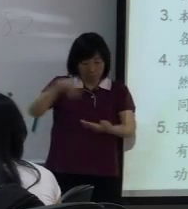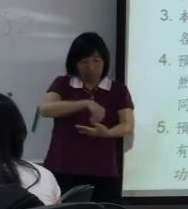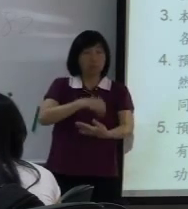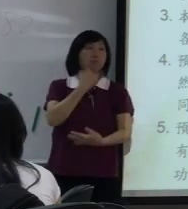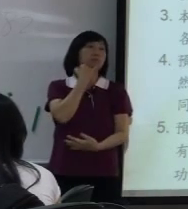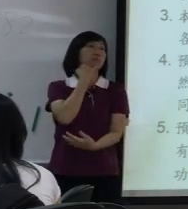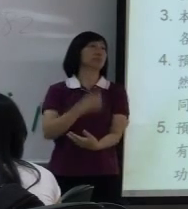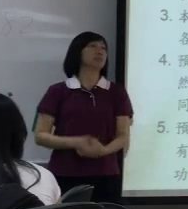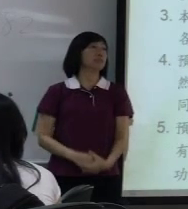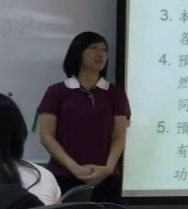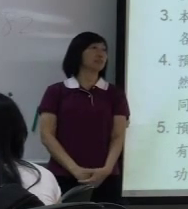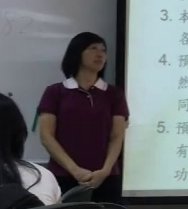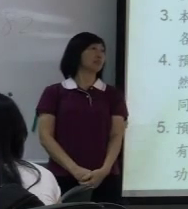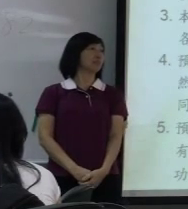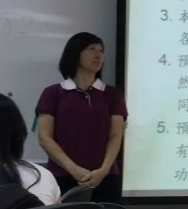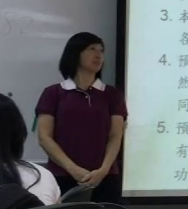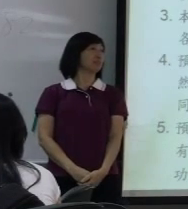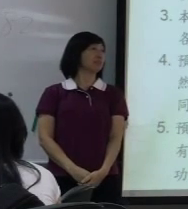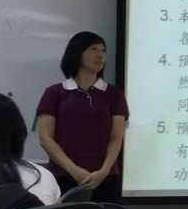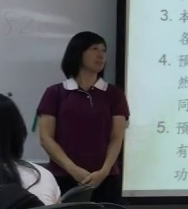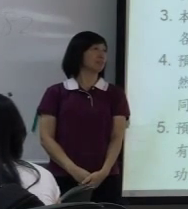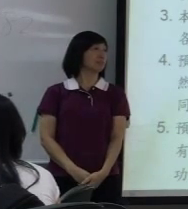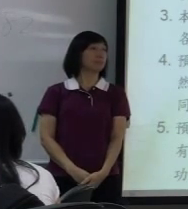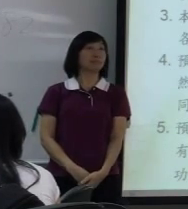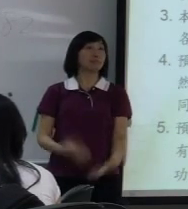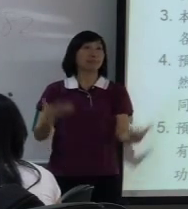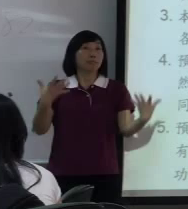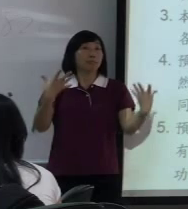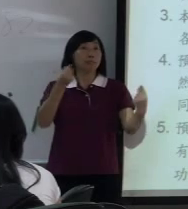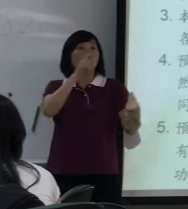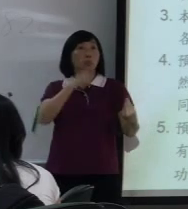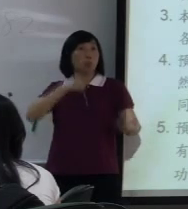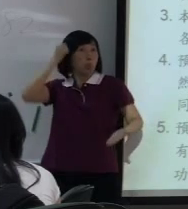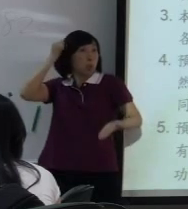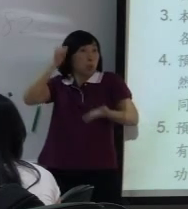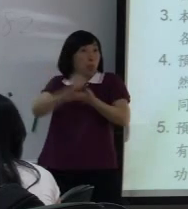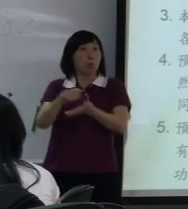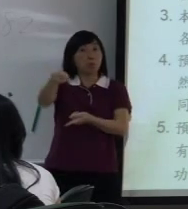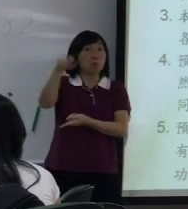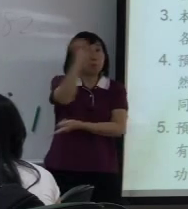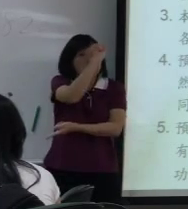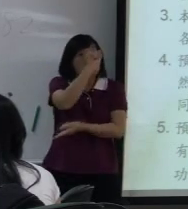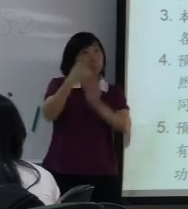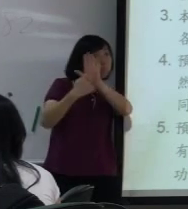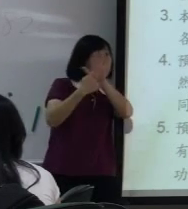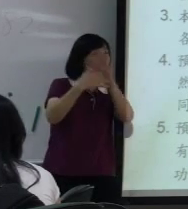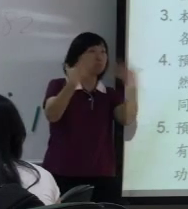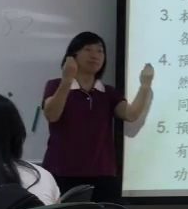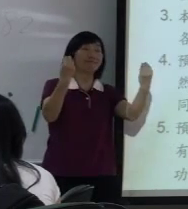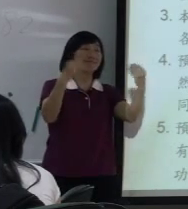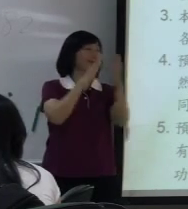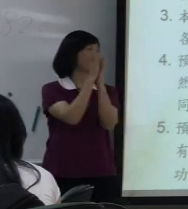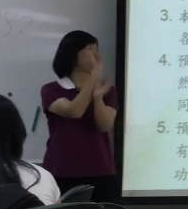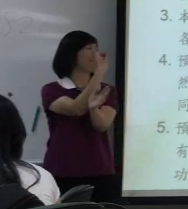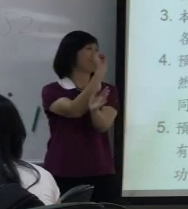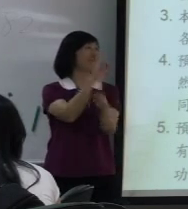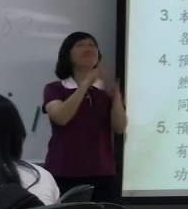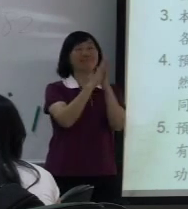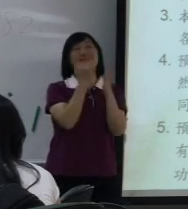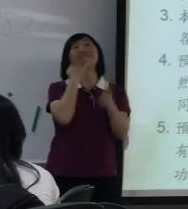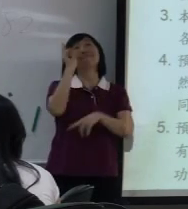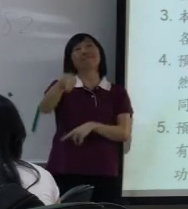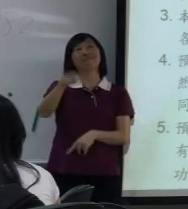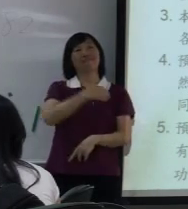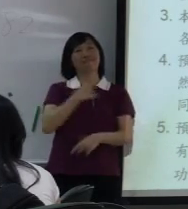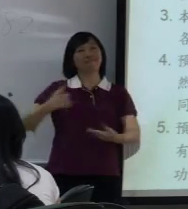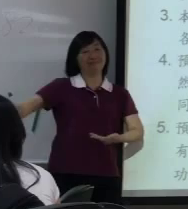去。我们没有先入为主或者排斥什么排斥什么的这种态